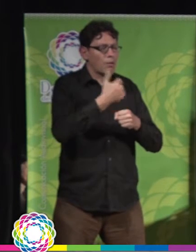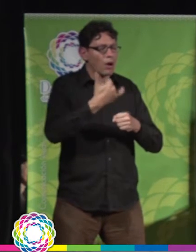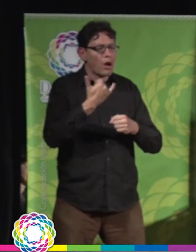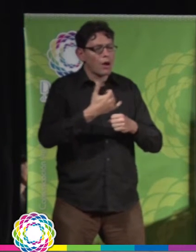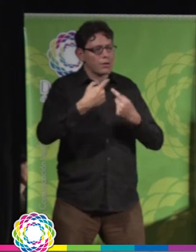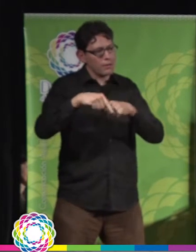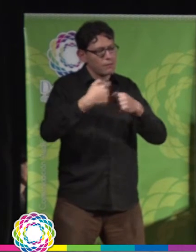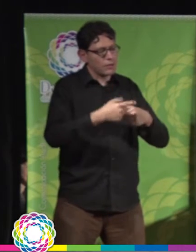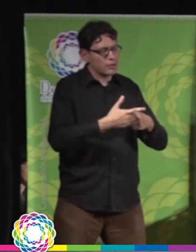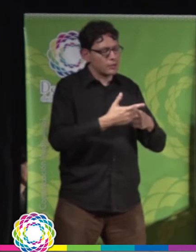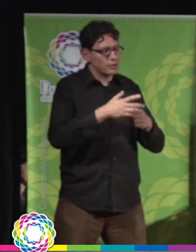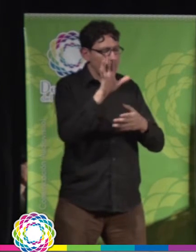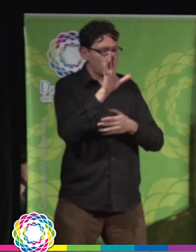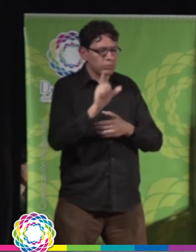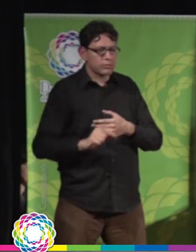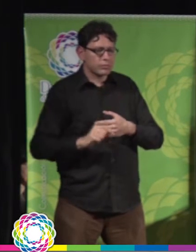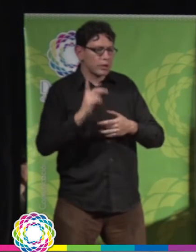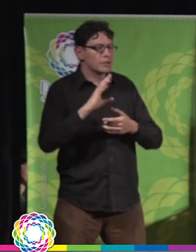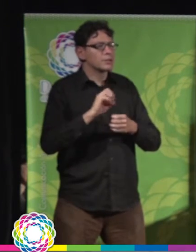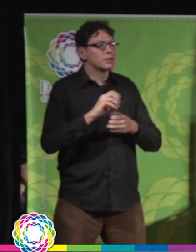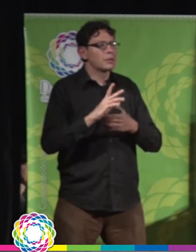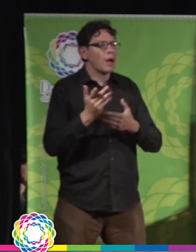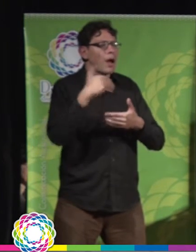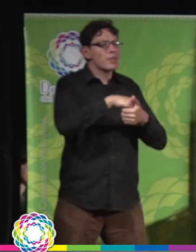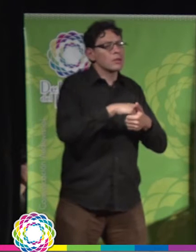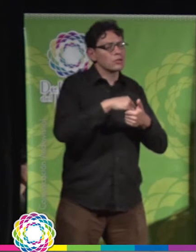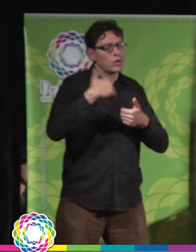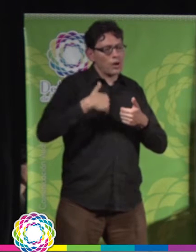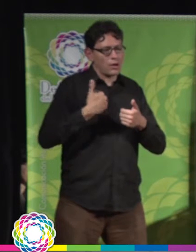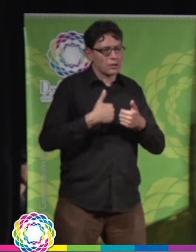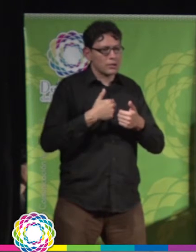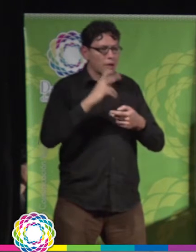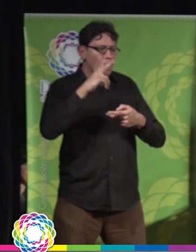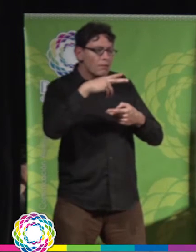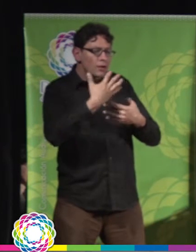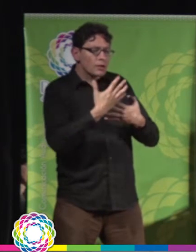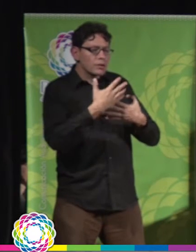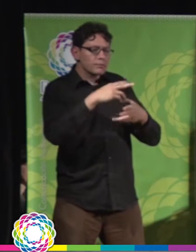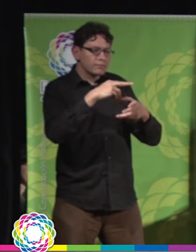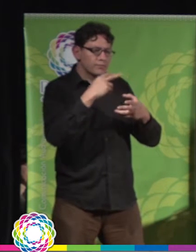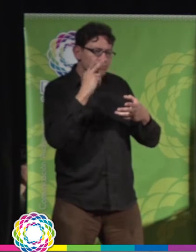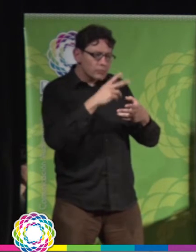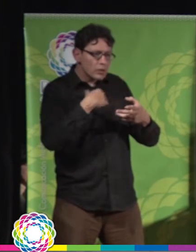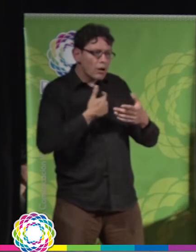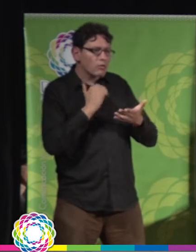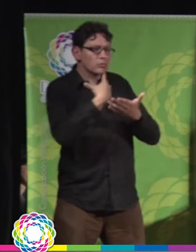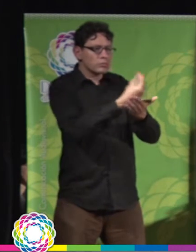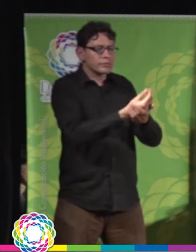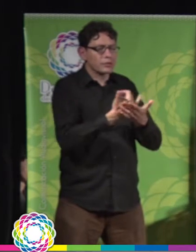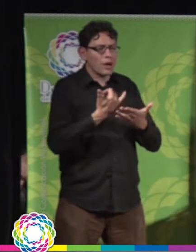país, en el llamado interior del país, nos cuesta mucho la visualización en los